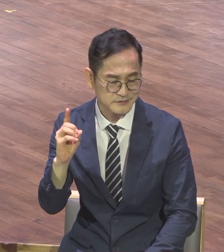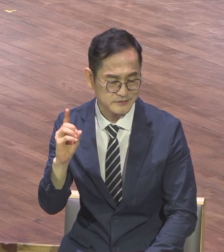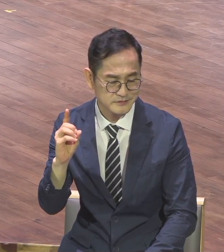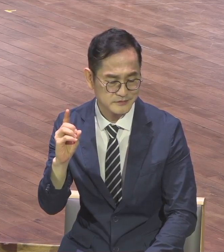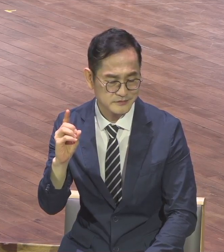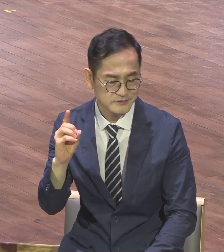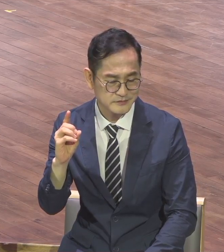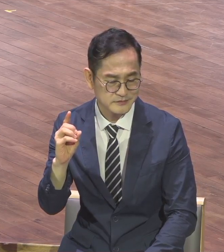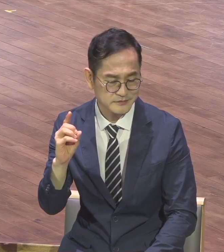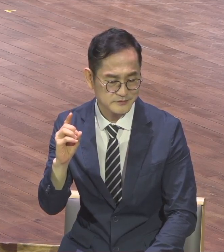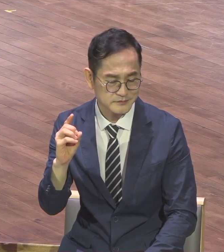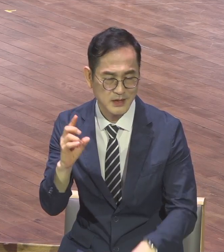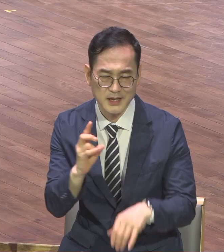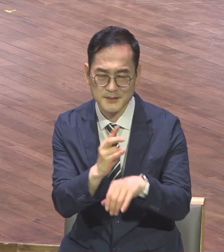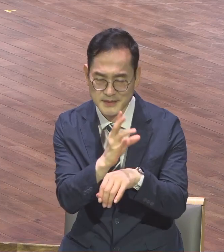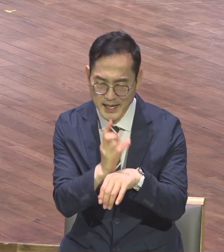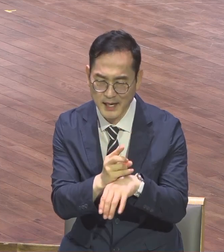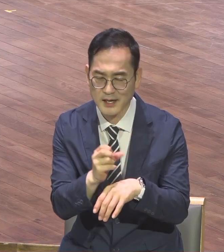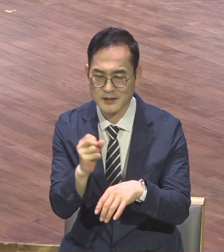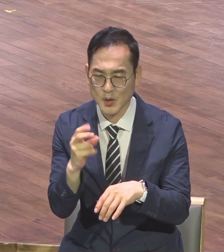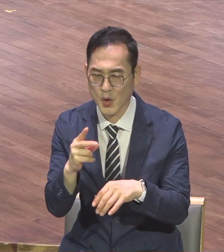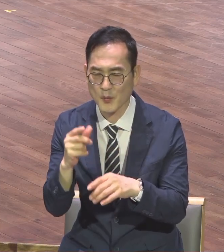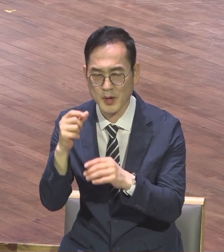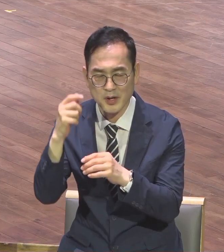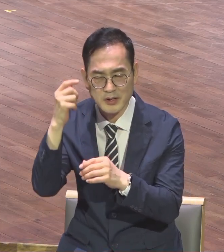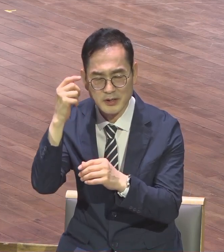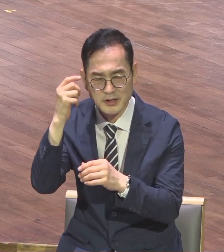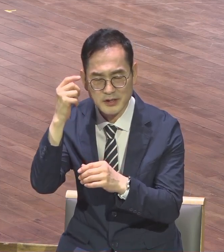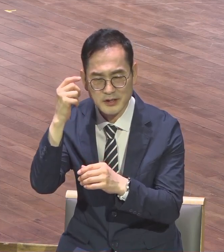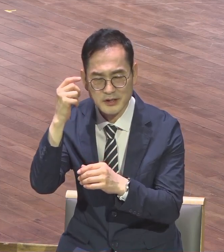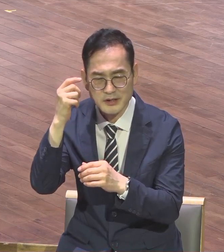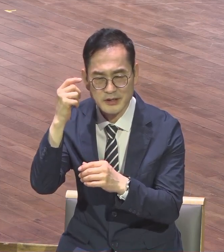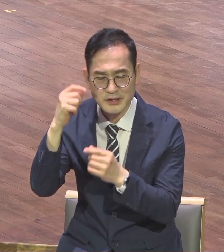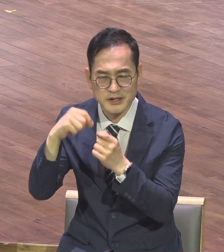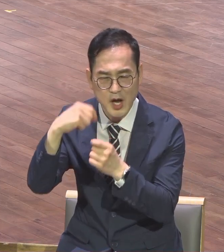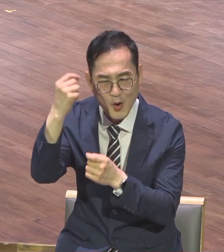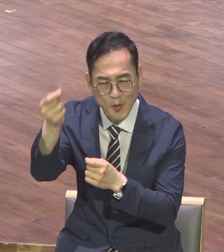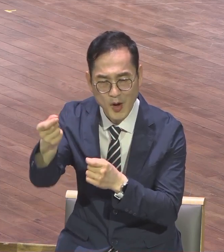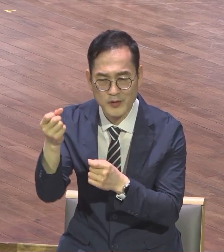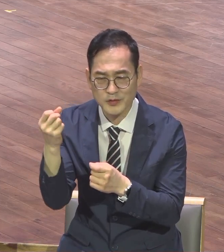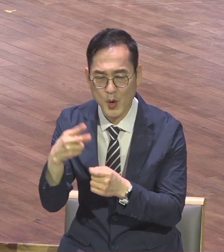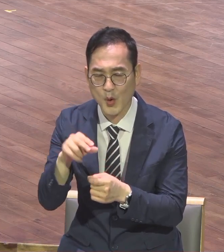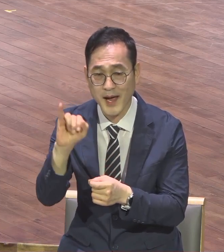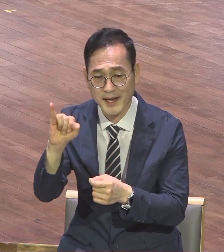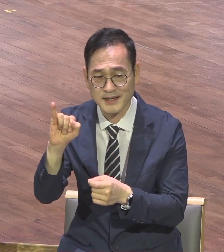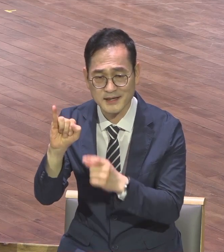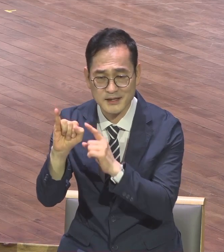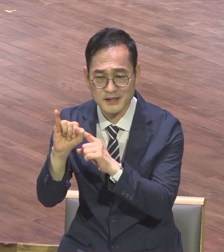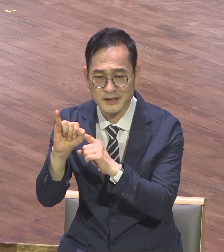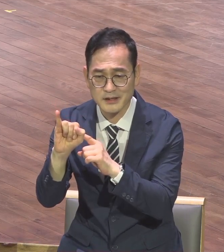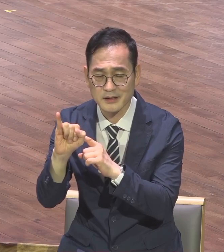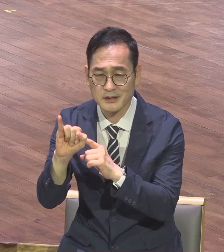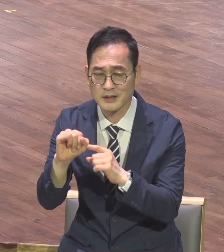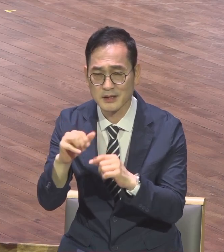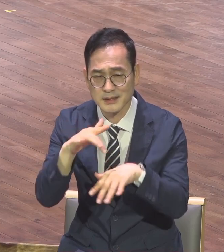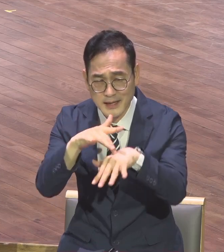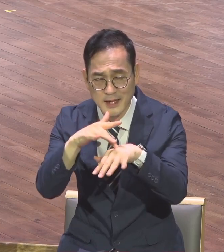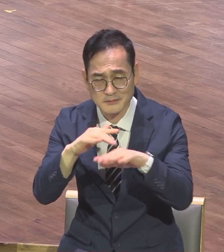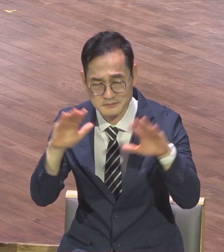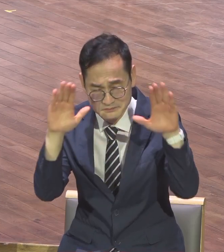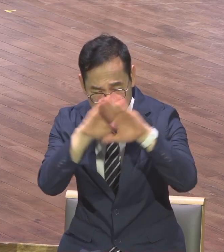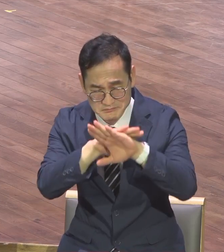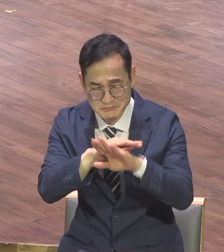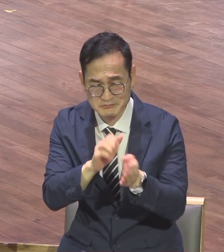영원의 망대 그렇습니다. 아, 이미지 이미지가 뭐냐? 이미지 허감 꺾는